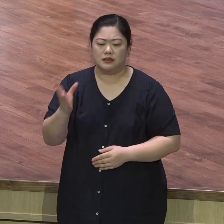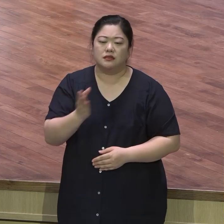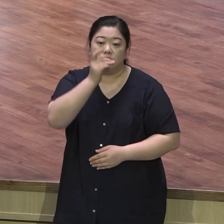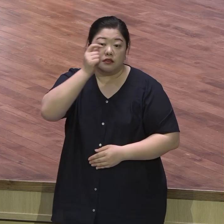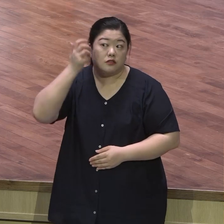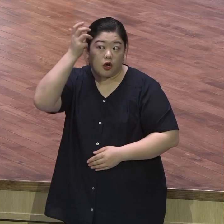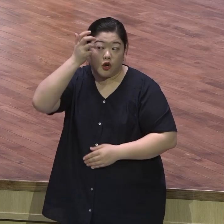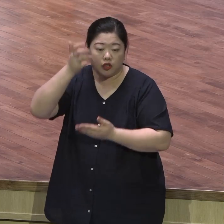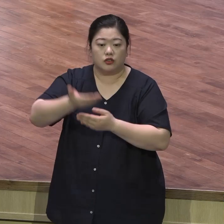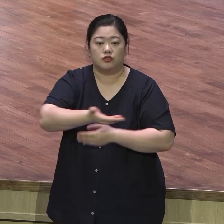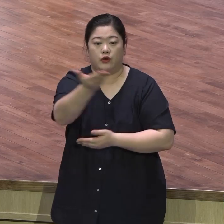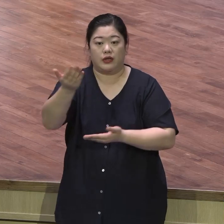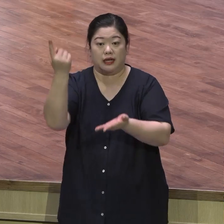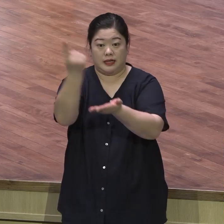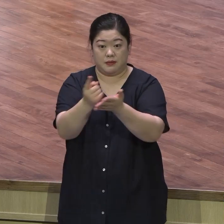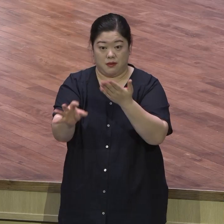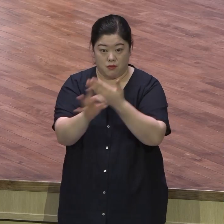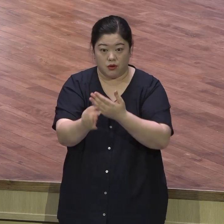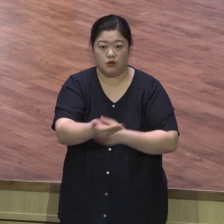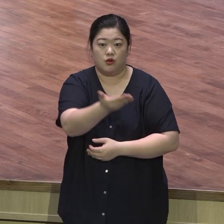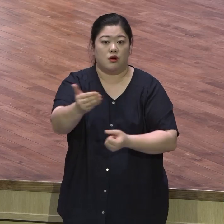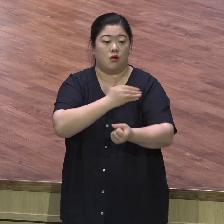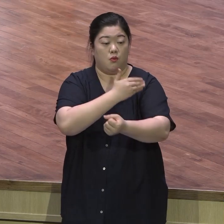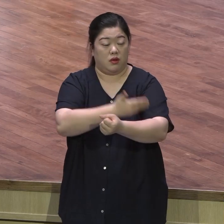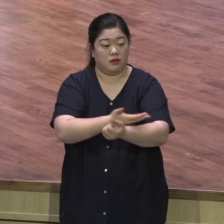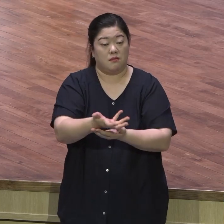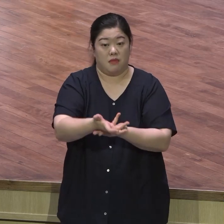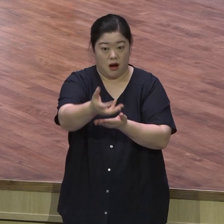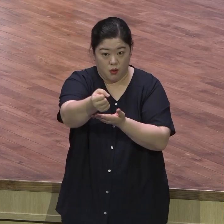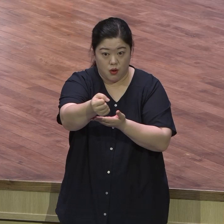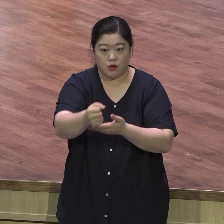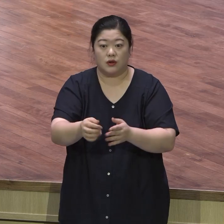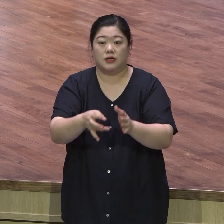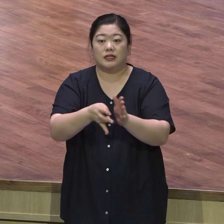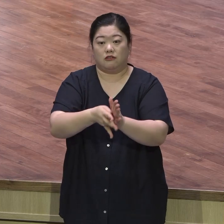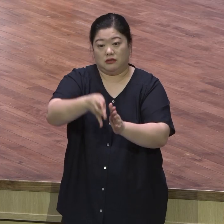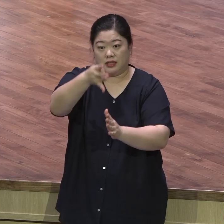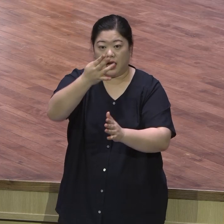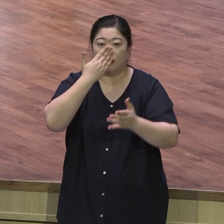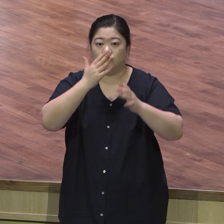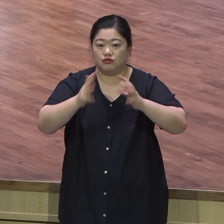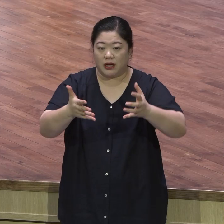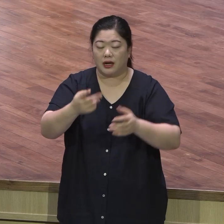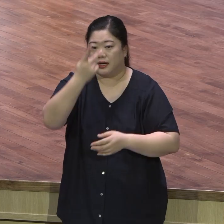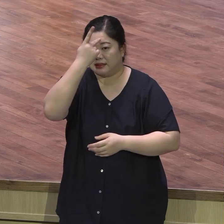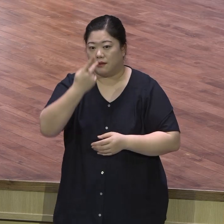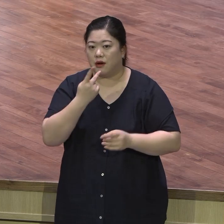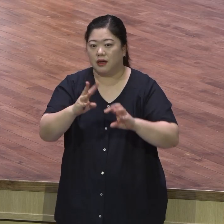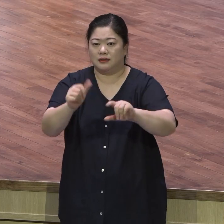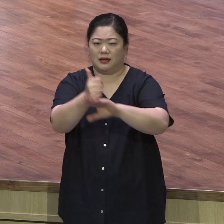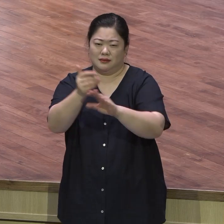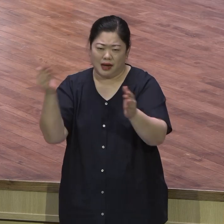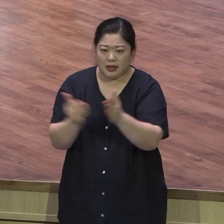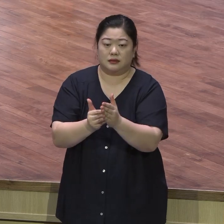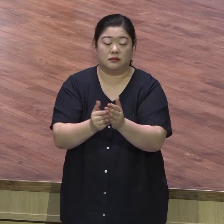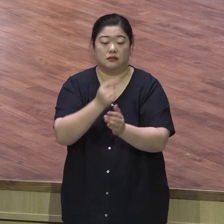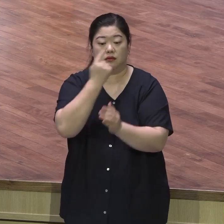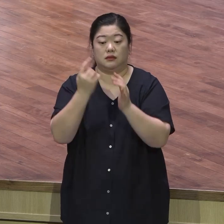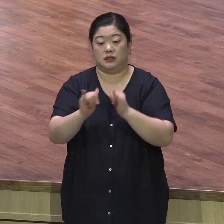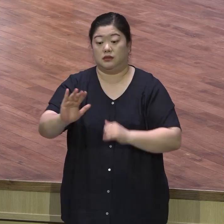너희가 권력을 받고 예루살렘과 유대와 사마리아 땅 끝까지 내 정인이 되리라 너희가